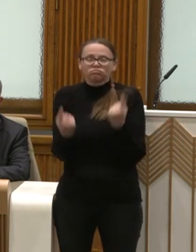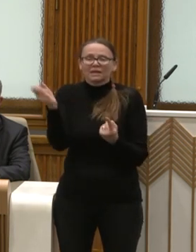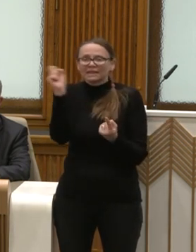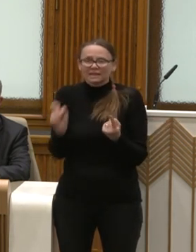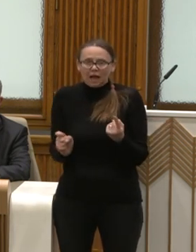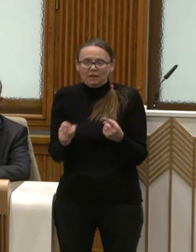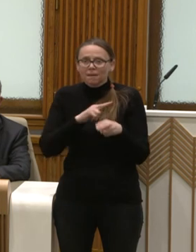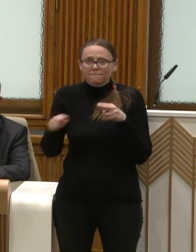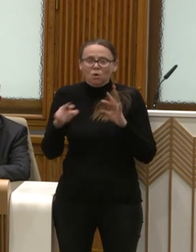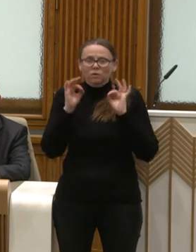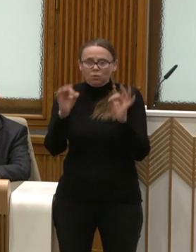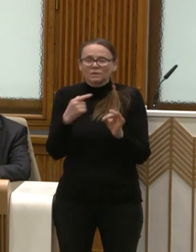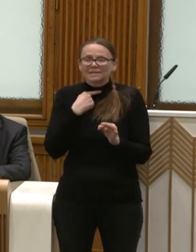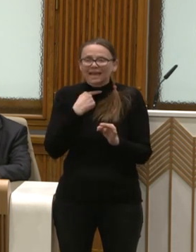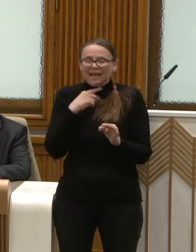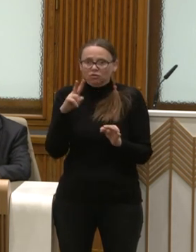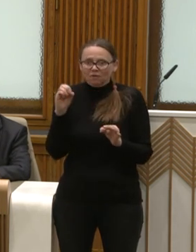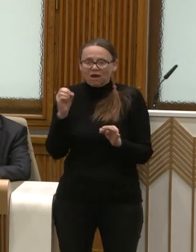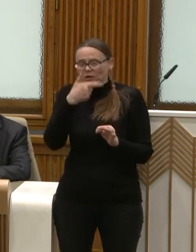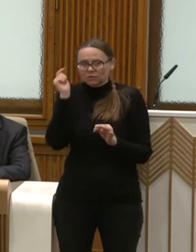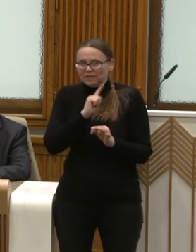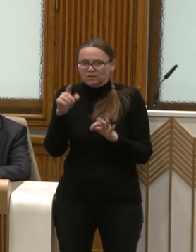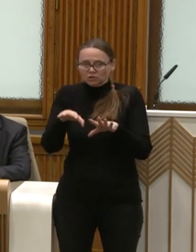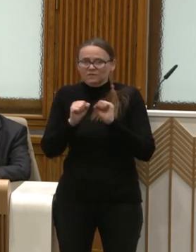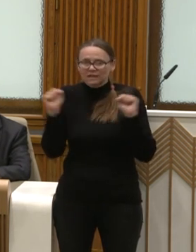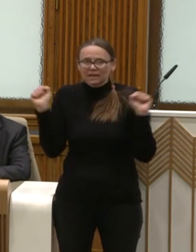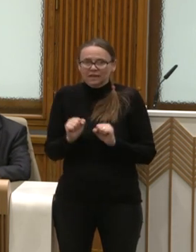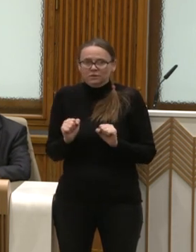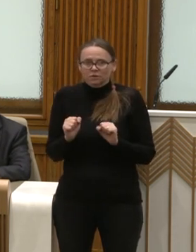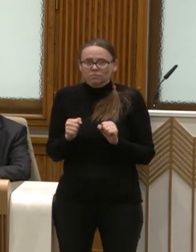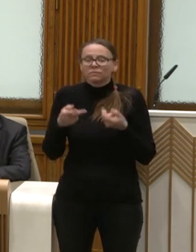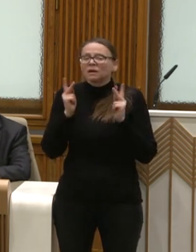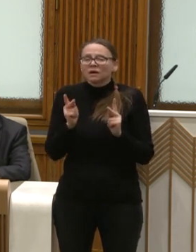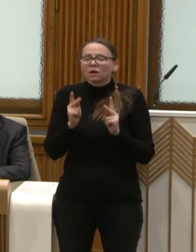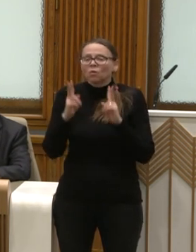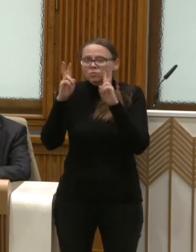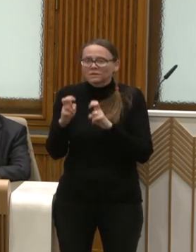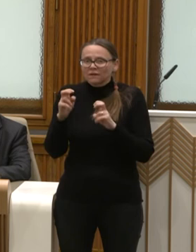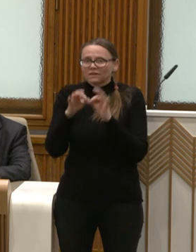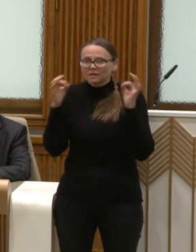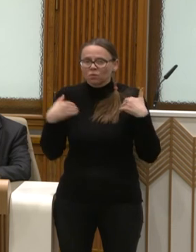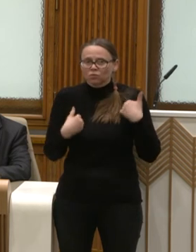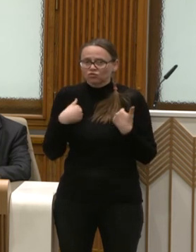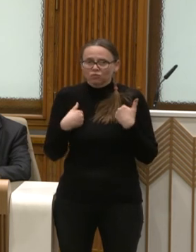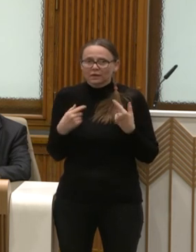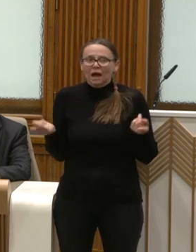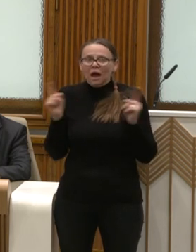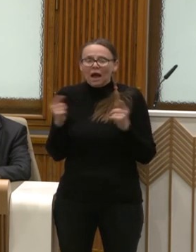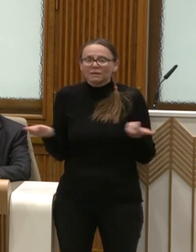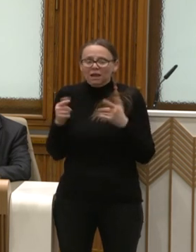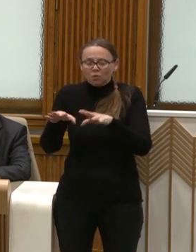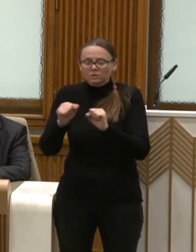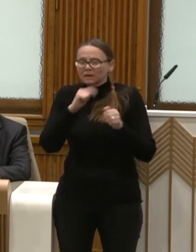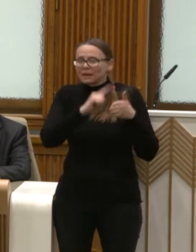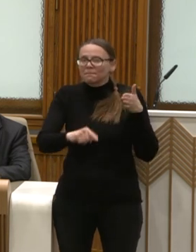polne ulice v Genovi, ljudje niso jemali resno, kako torej zaustaviti javno življenje ali bi lahko sprejeli neko